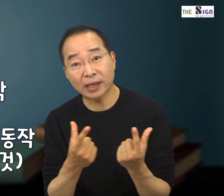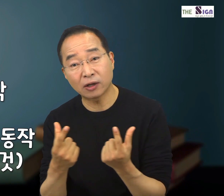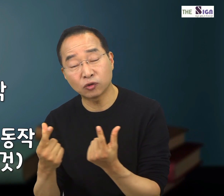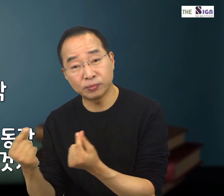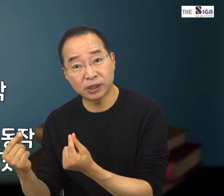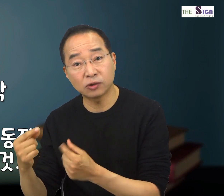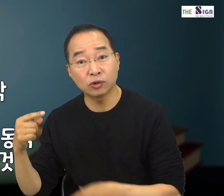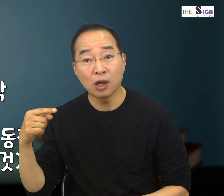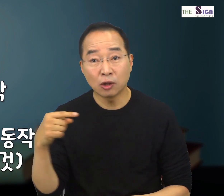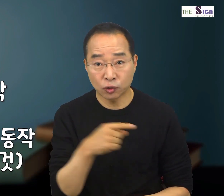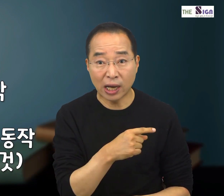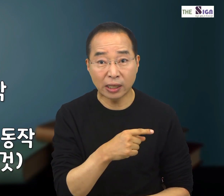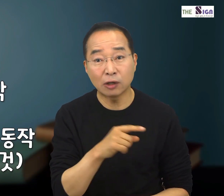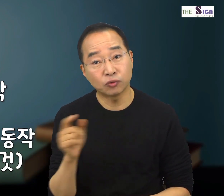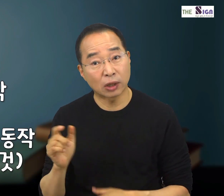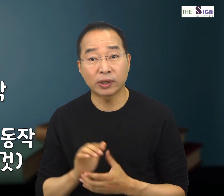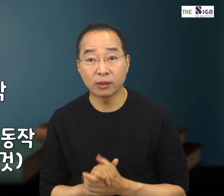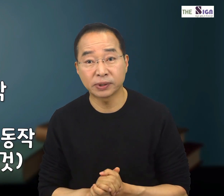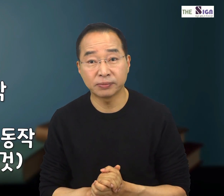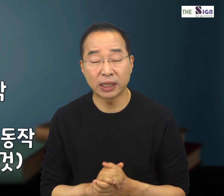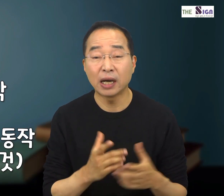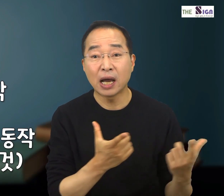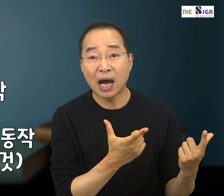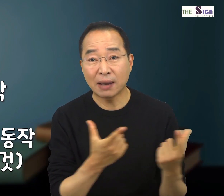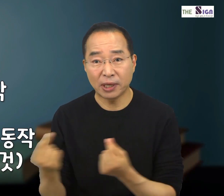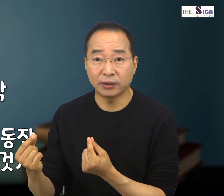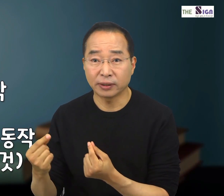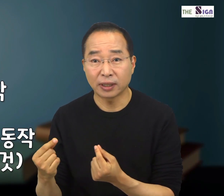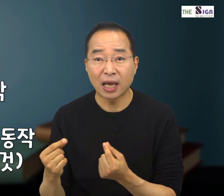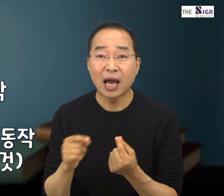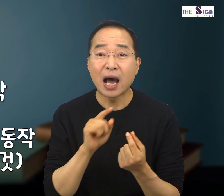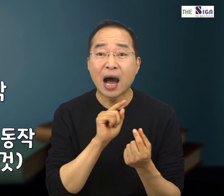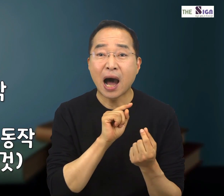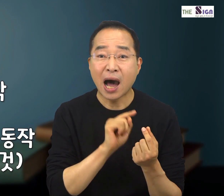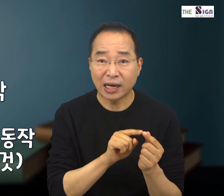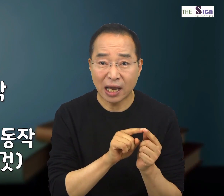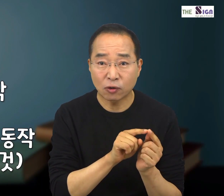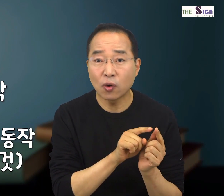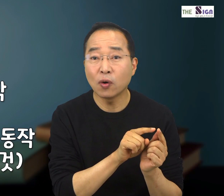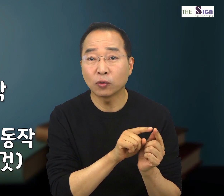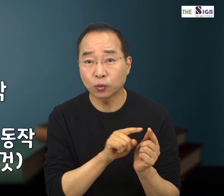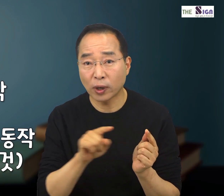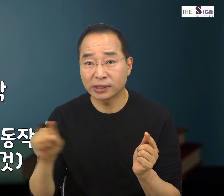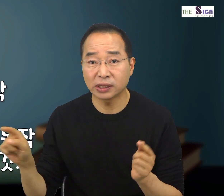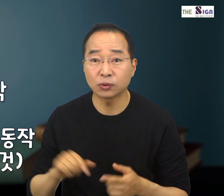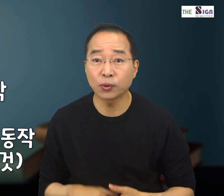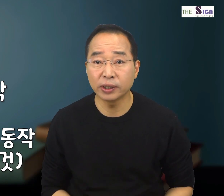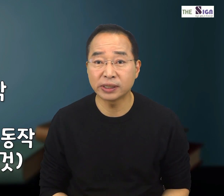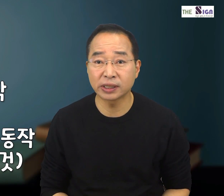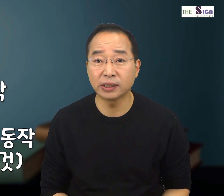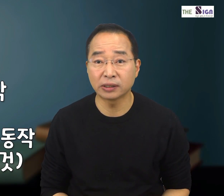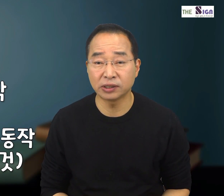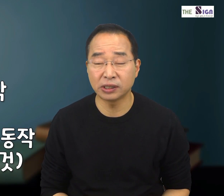방향으로 움직이는, 좌나 우나 관계없습니다. 하면 하나로 똑같이 통일을 시킨다는 뜻이